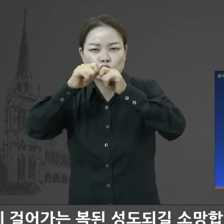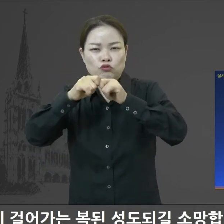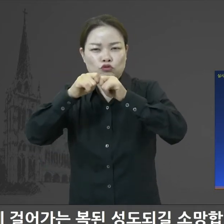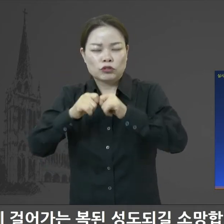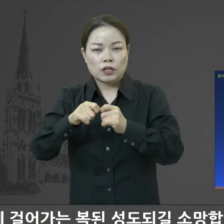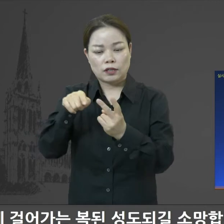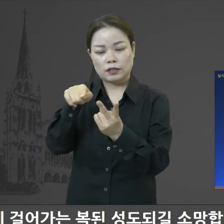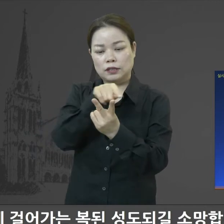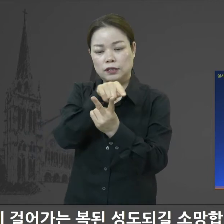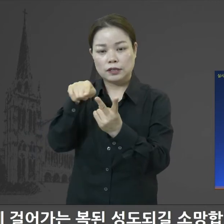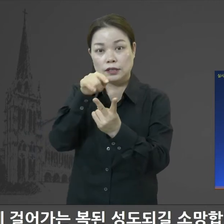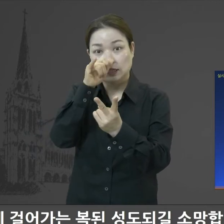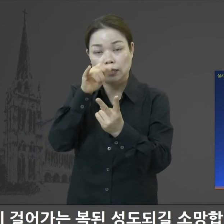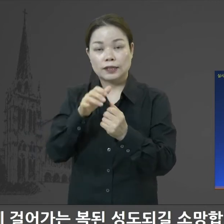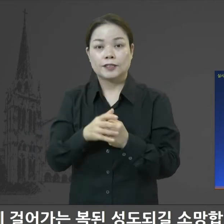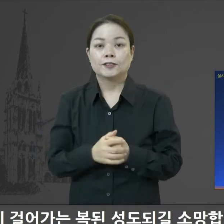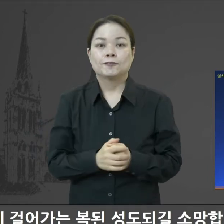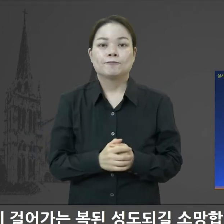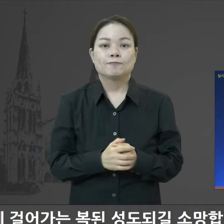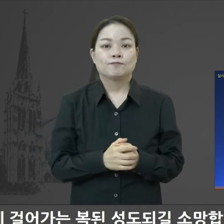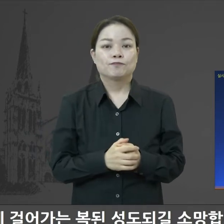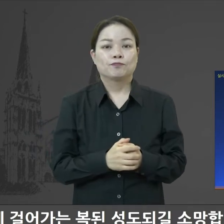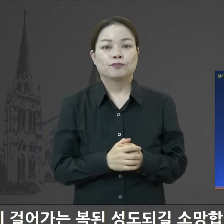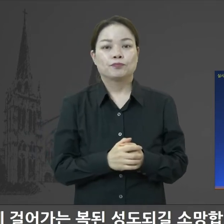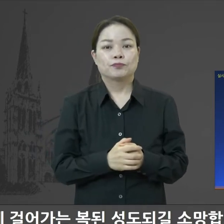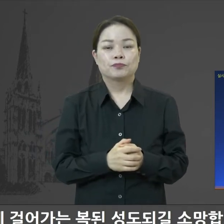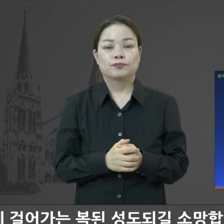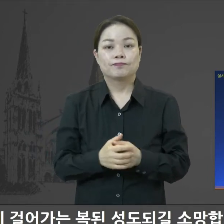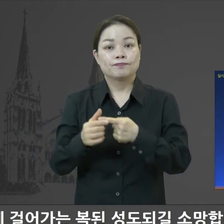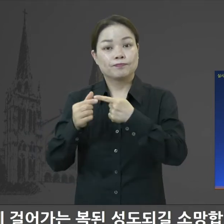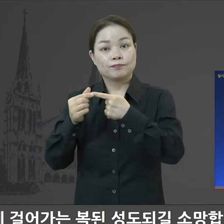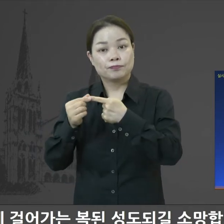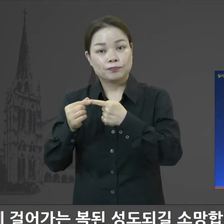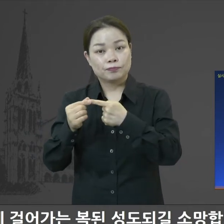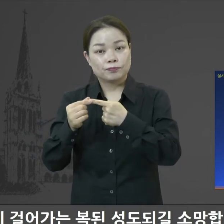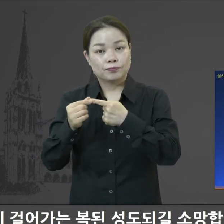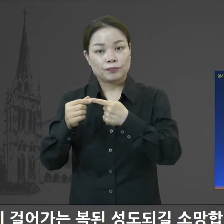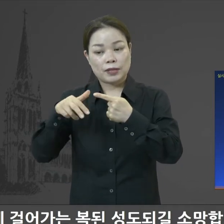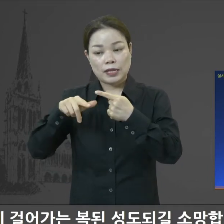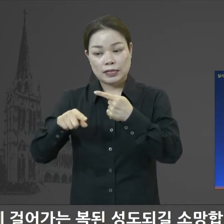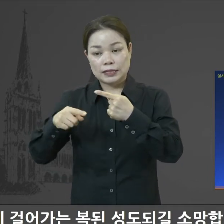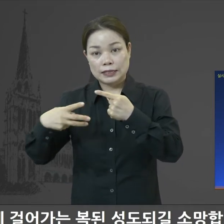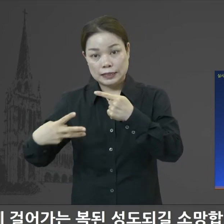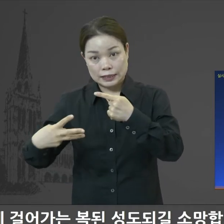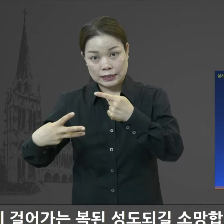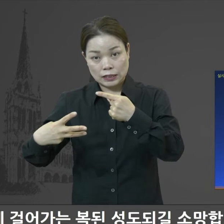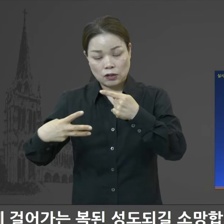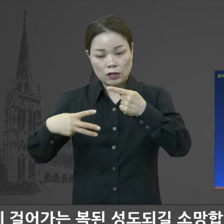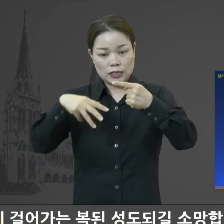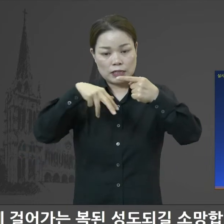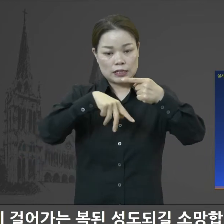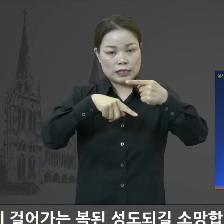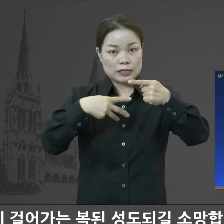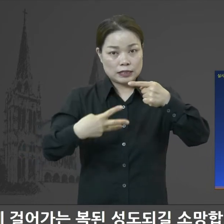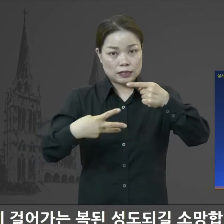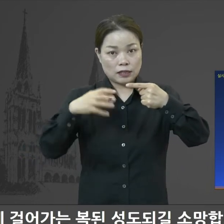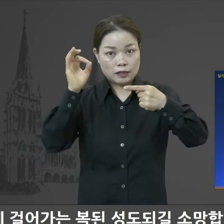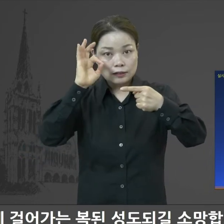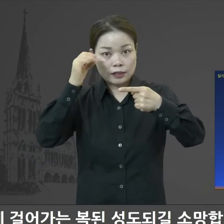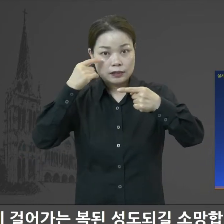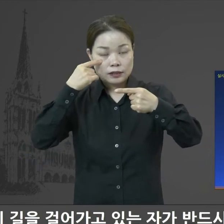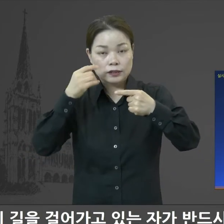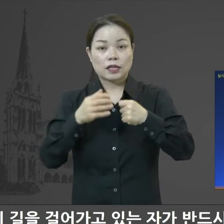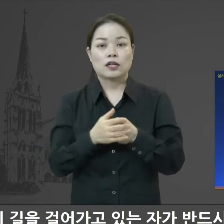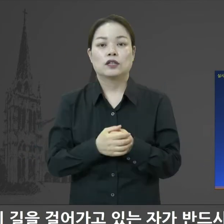가지가 나오는데요, 한번 보겠습니다. 첫 번째는 1절에 나오는데, 우리 1절 다시 한번 읽어볼까요?